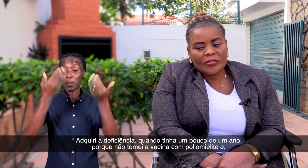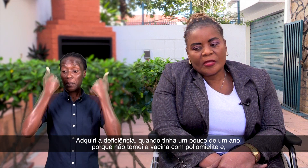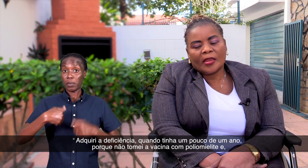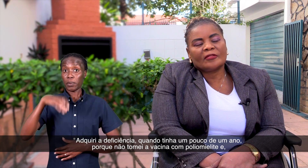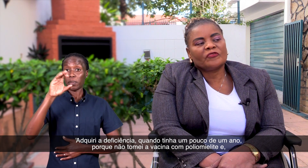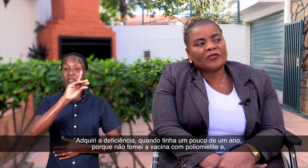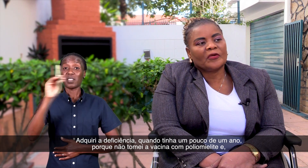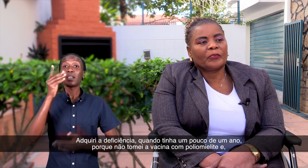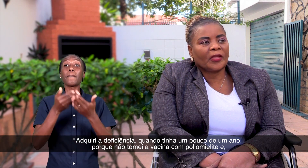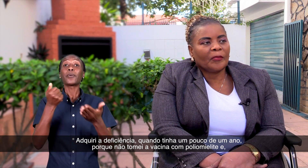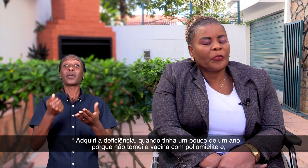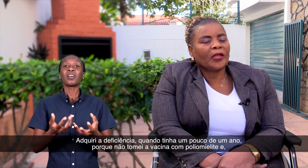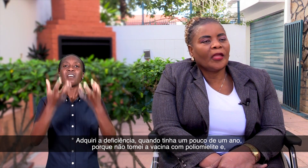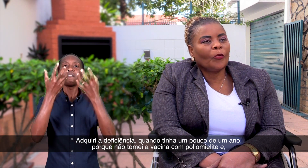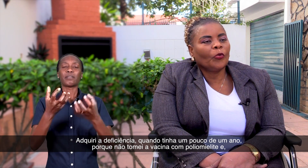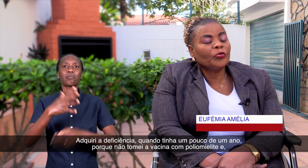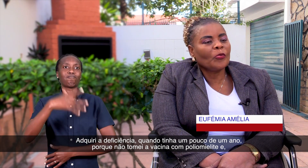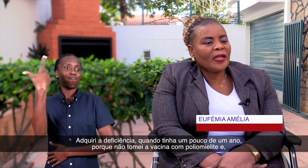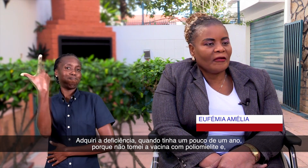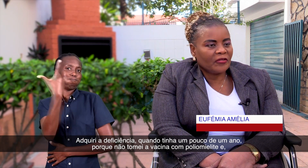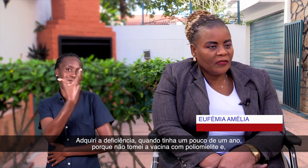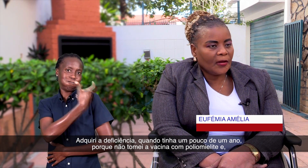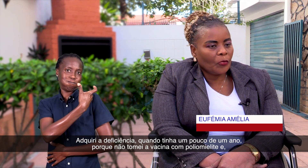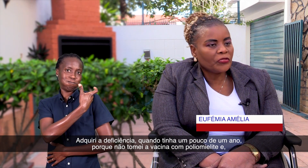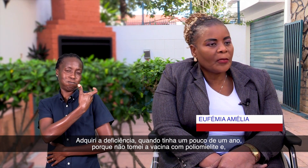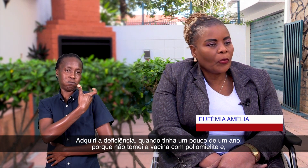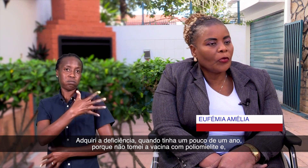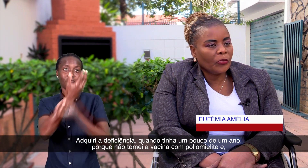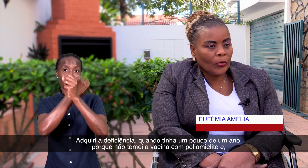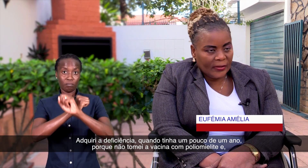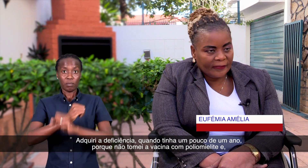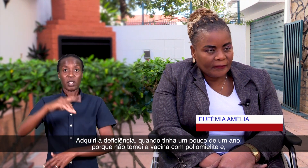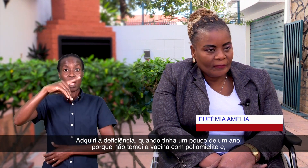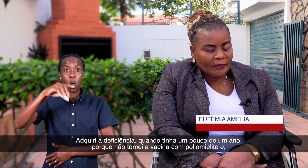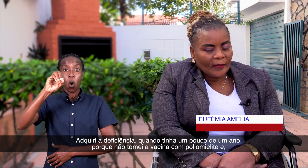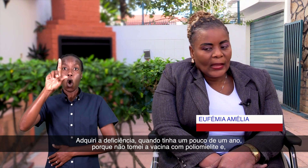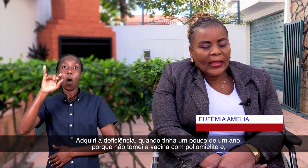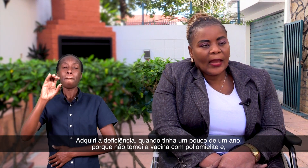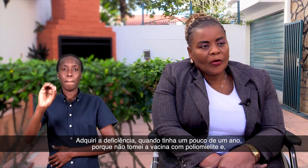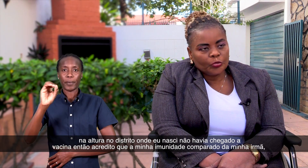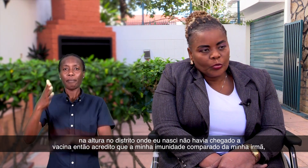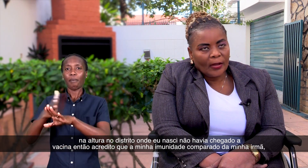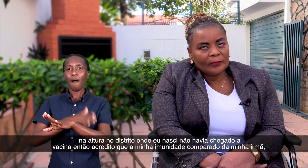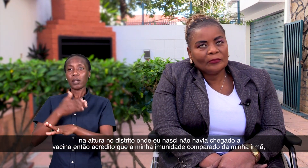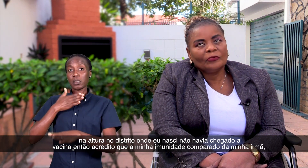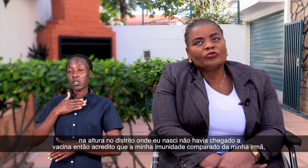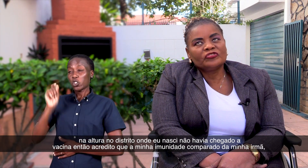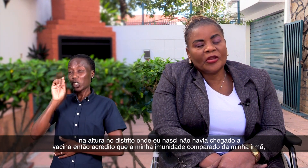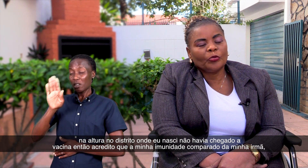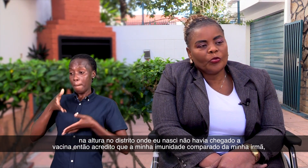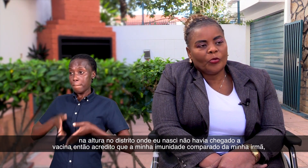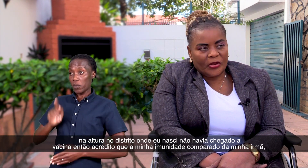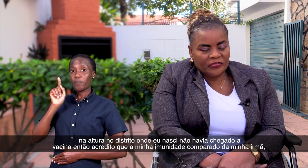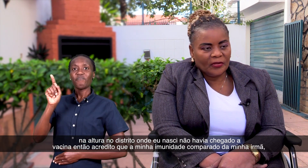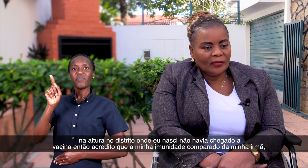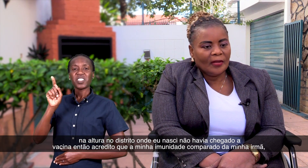Eu adquiri a deficiência por quê? Porque eu não tomei a vacina contra a poliomielite. E na altura, no